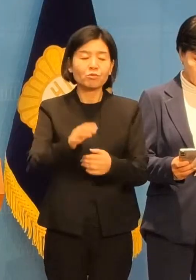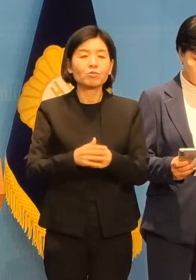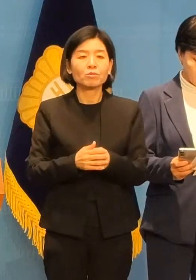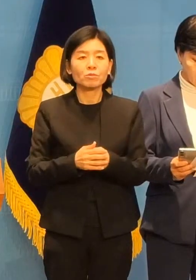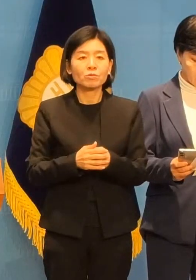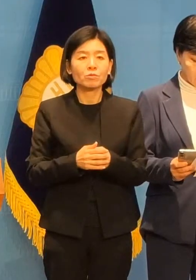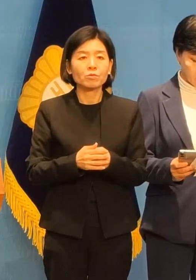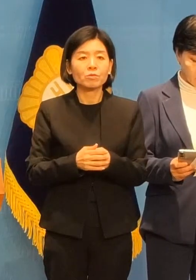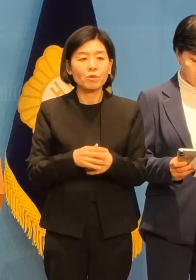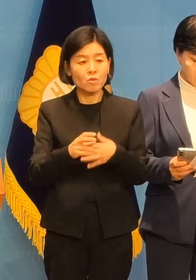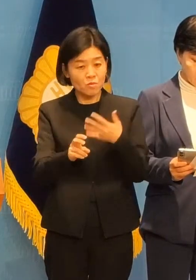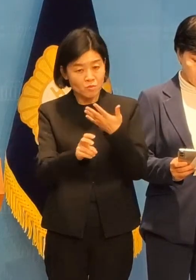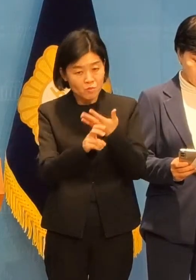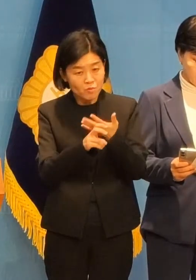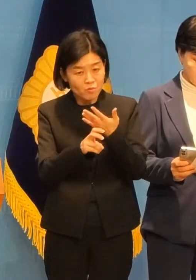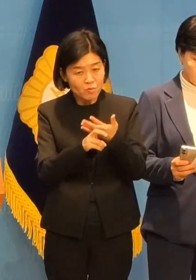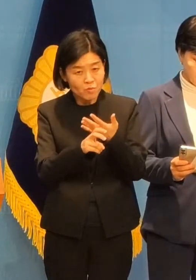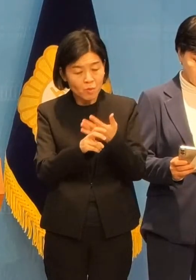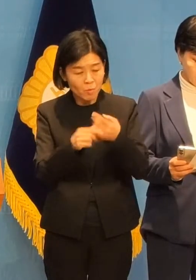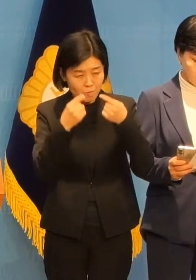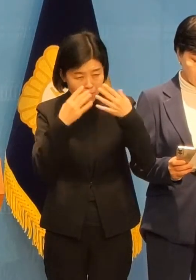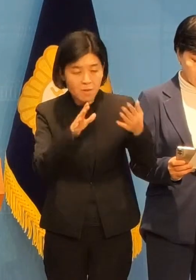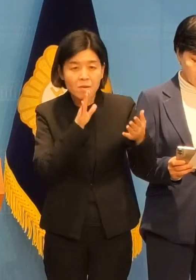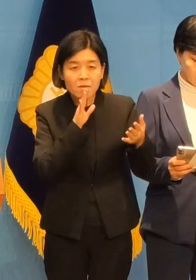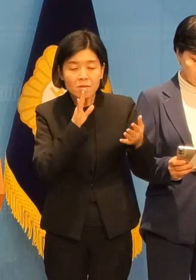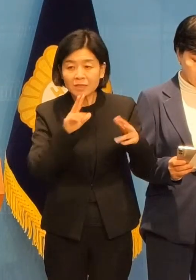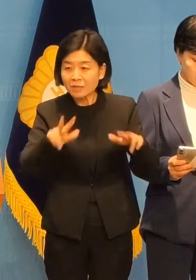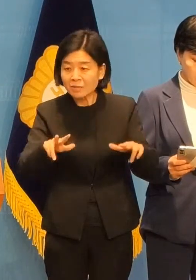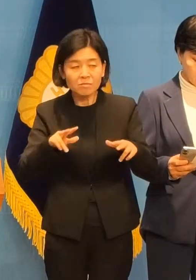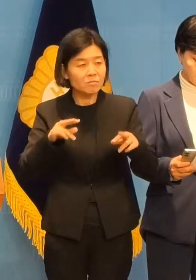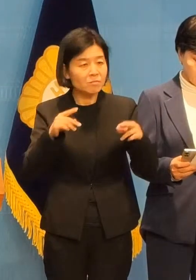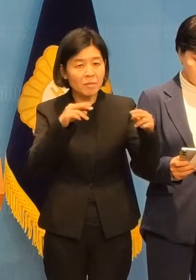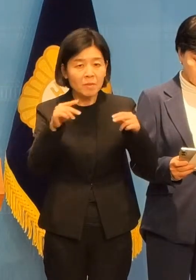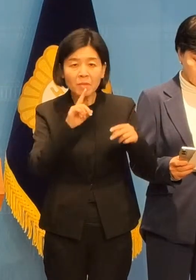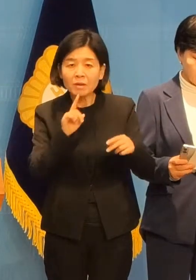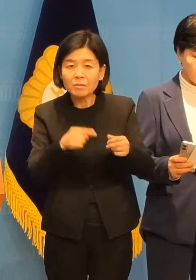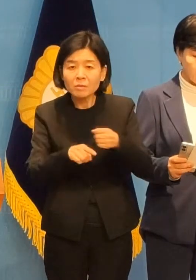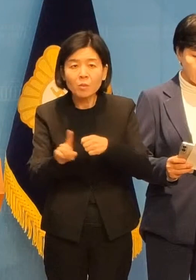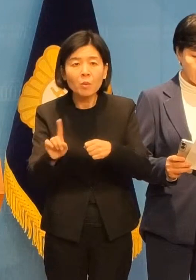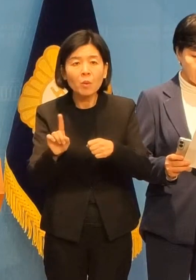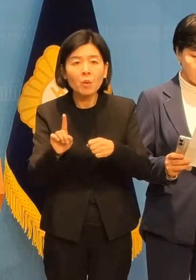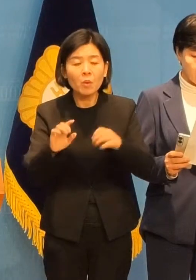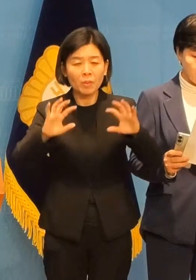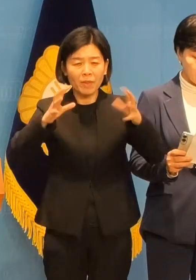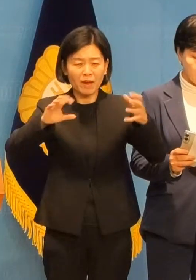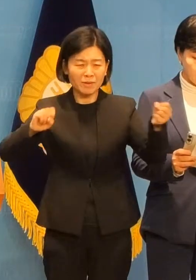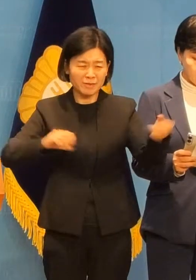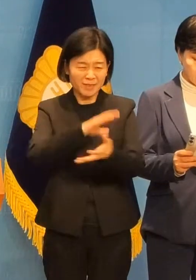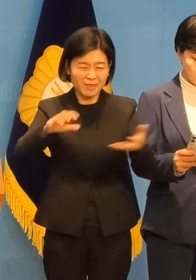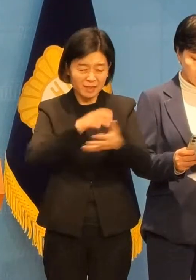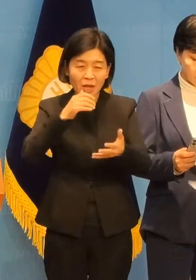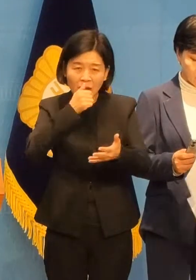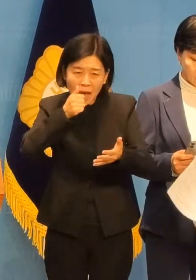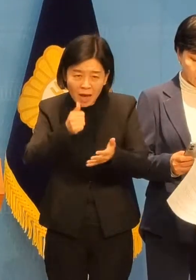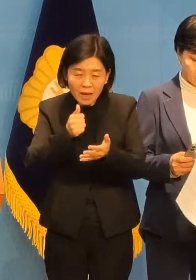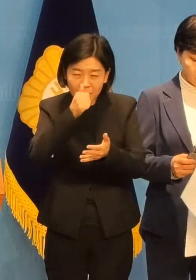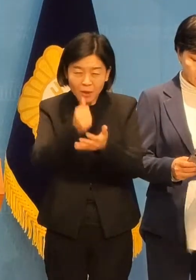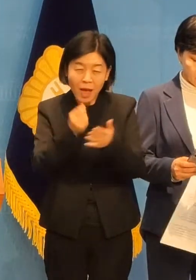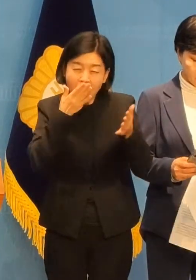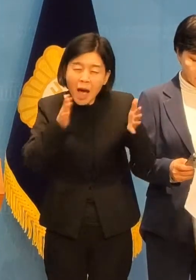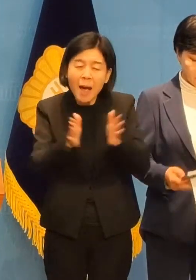이렇게 이법성 인식을 다툰다고 한다면은 내란에 동조한 모든 세력에